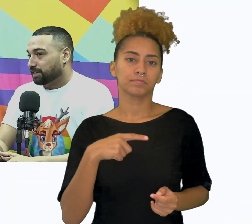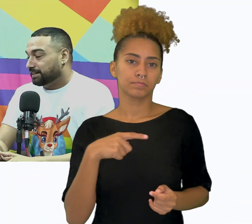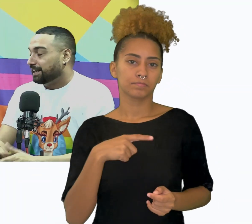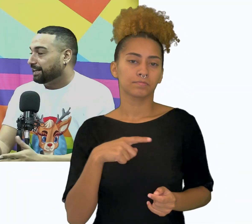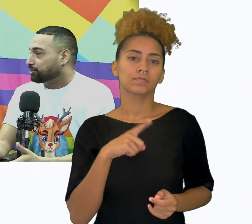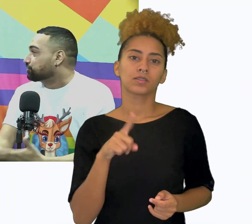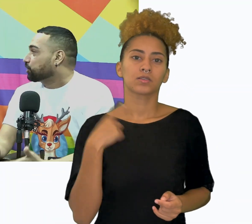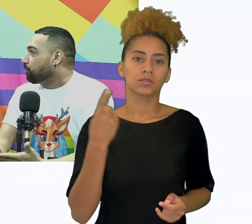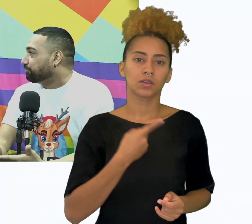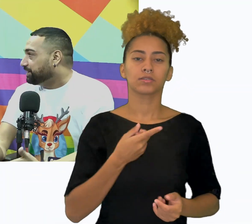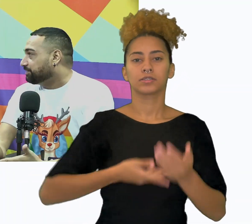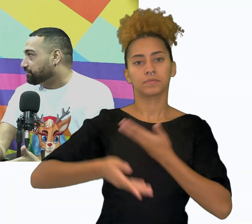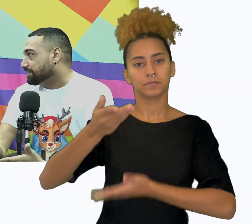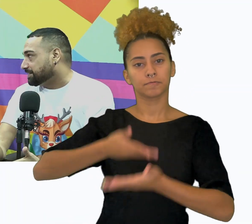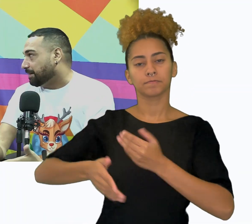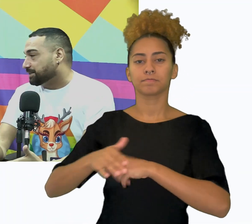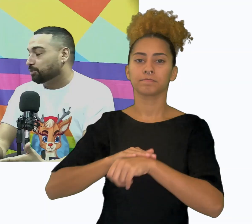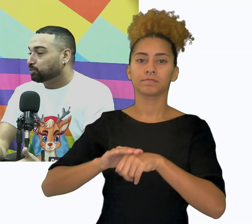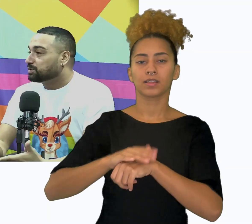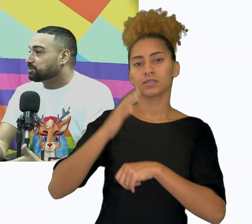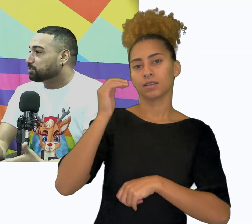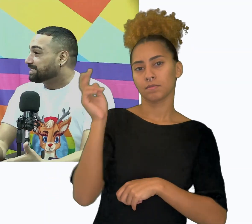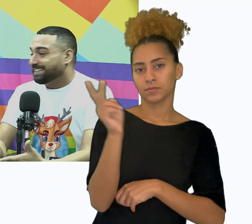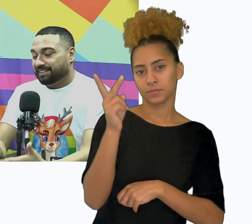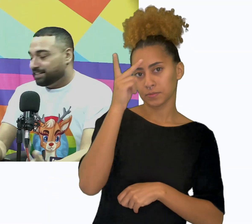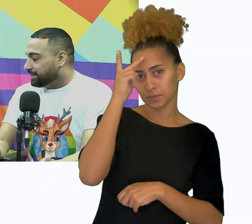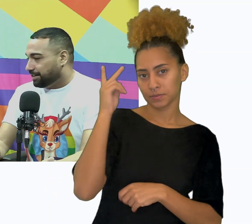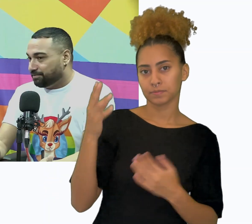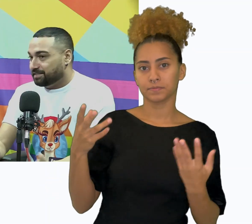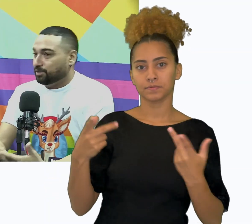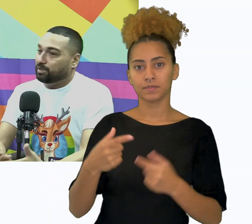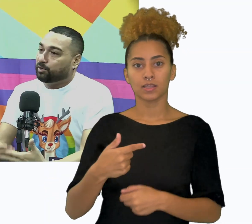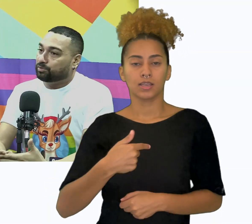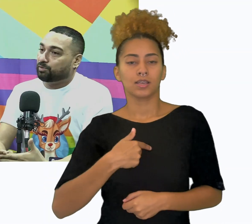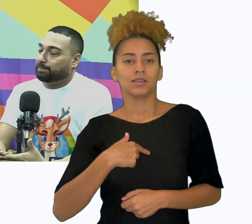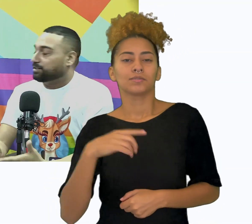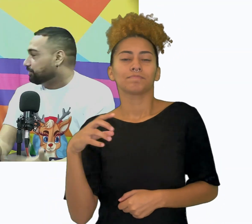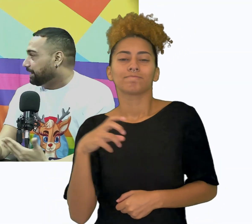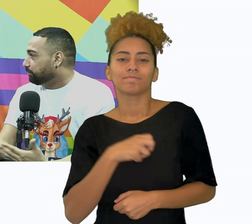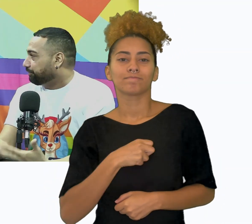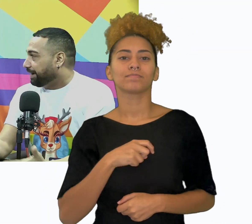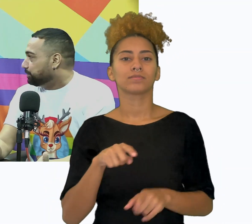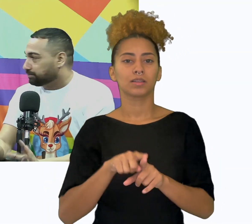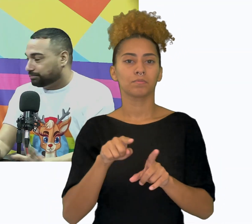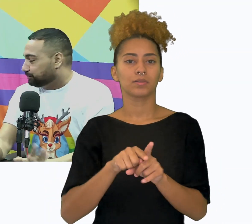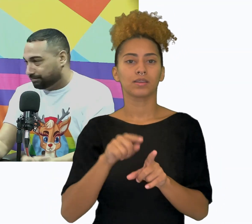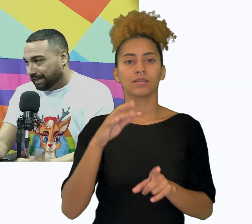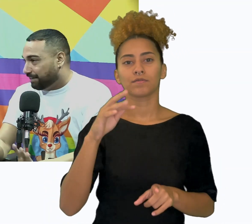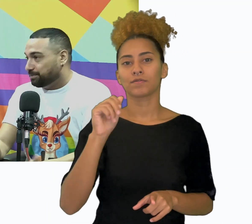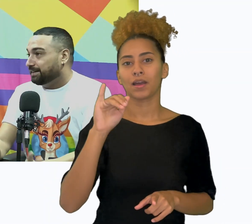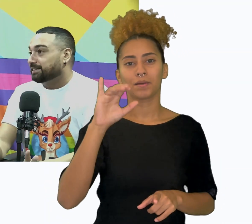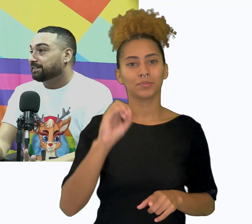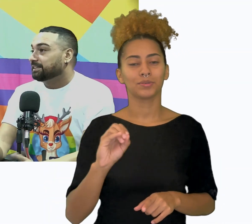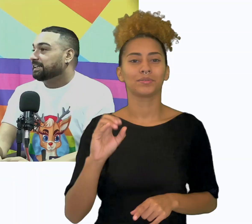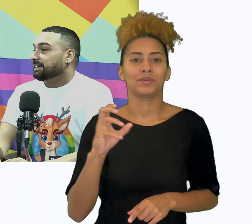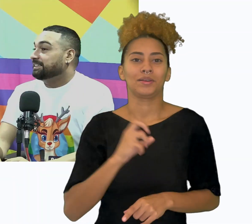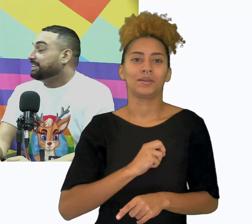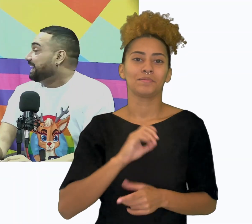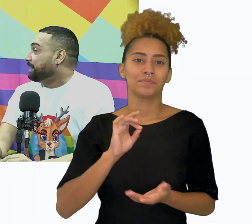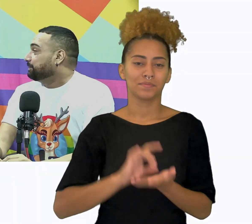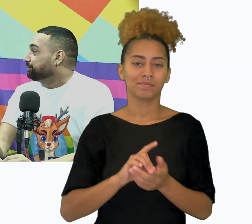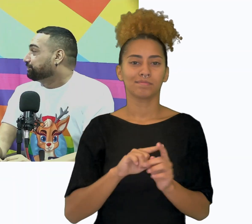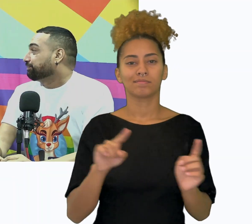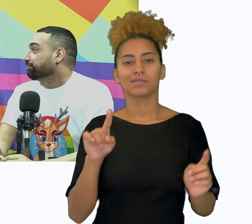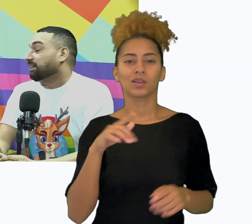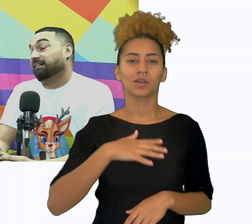vocês têm, né? Que a gente que convive, a gente sabe que são duas pessoas incríveis. Eu sou apaixonado, o Fábio, Ave Maria. Eu só não gosto